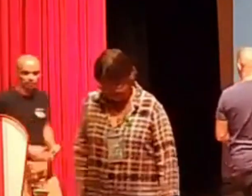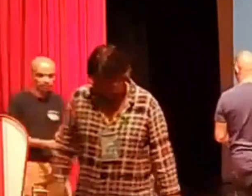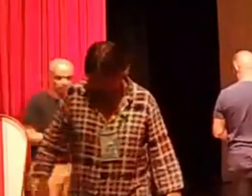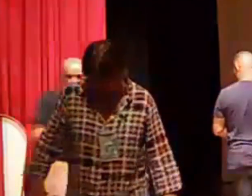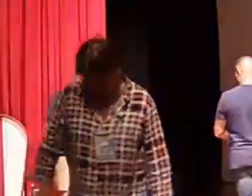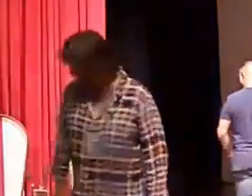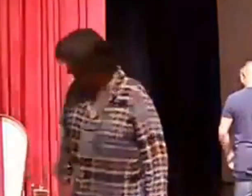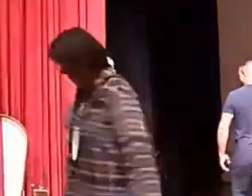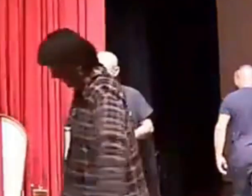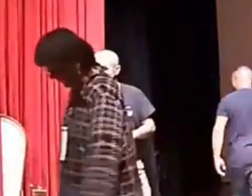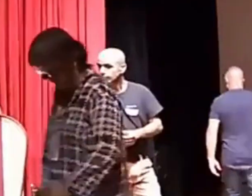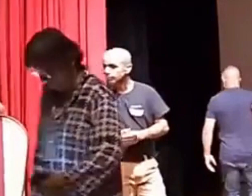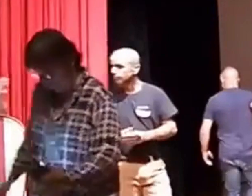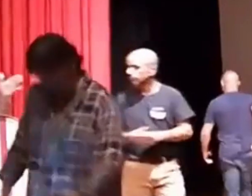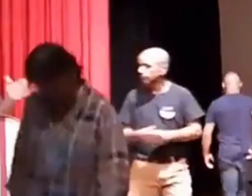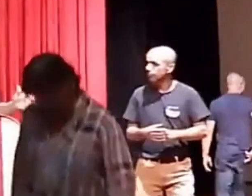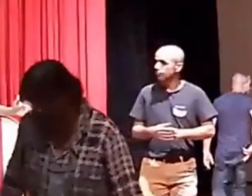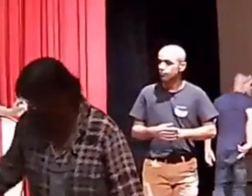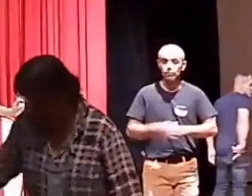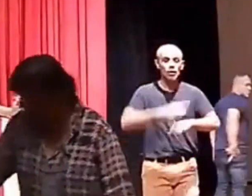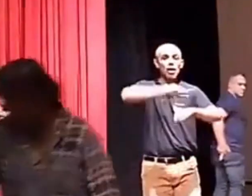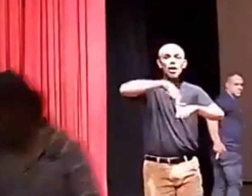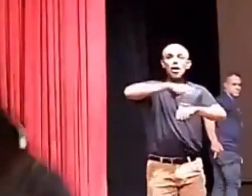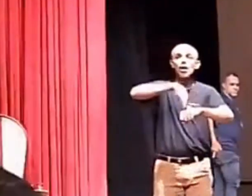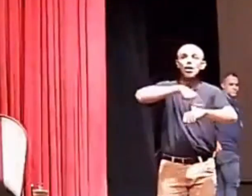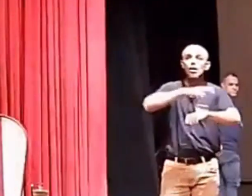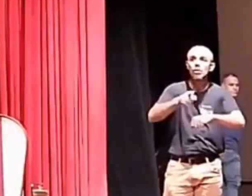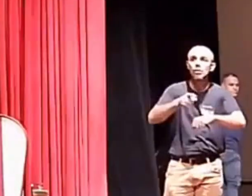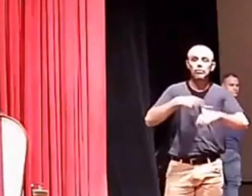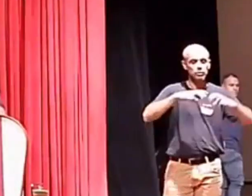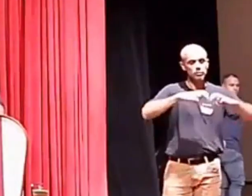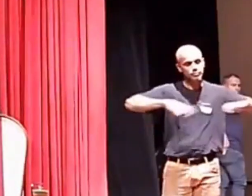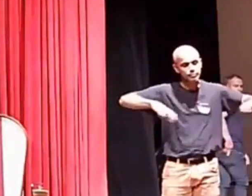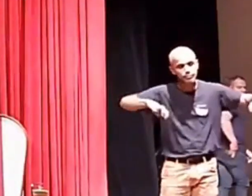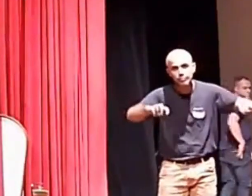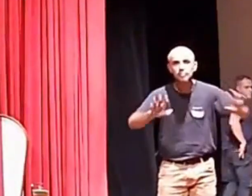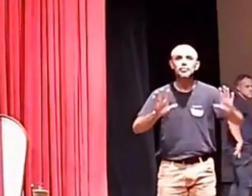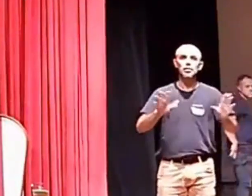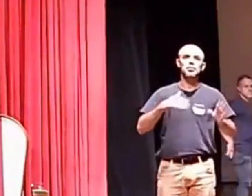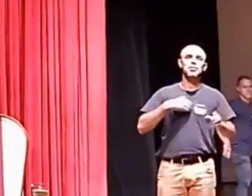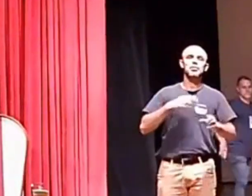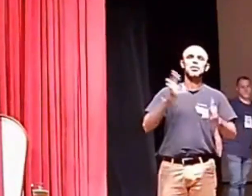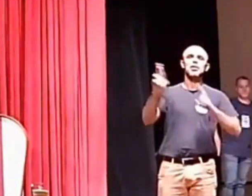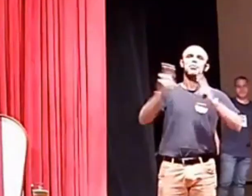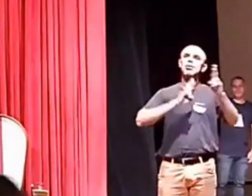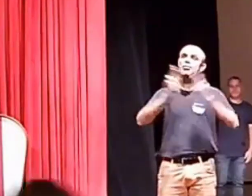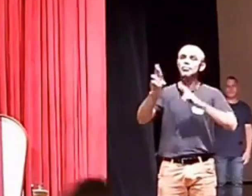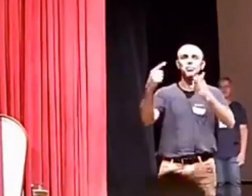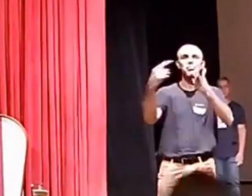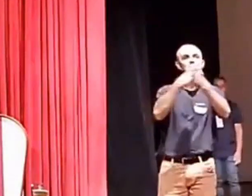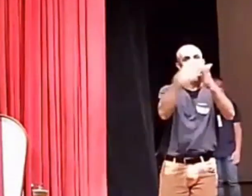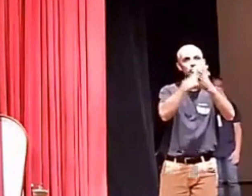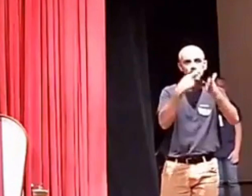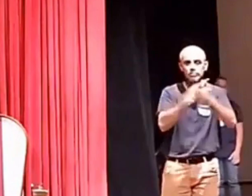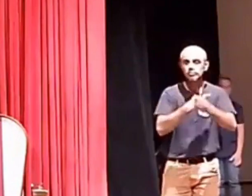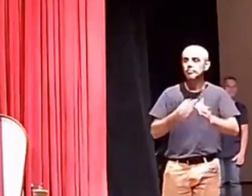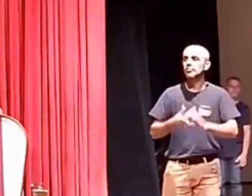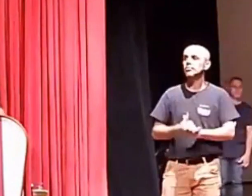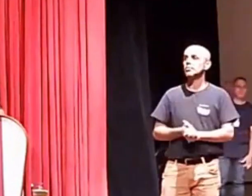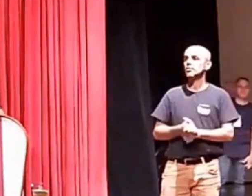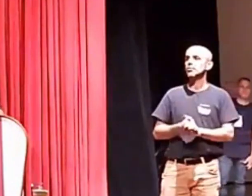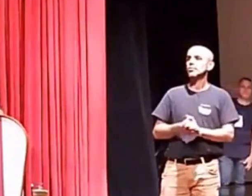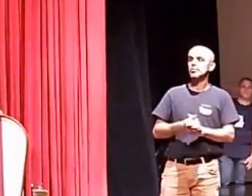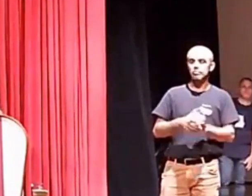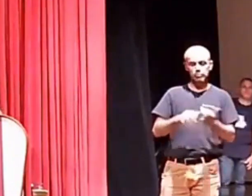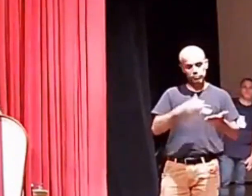Por conta do avançado da hora, nós não teremos a mesa redonda, mas nós iremos responder algumas questões que nos